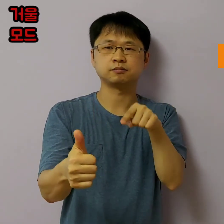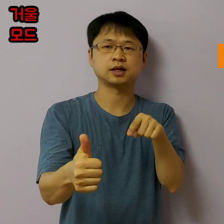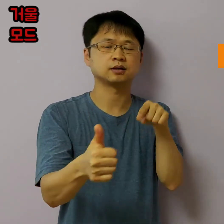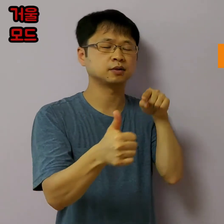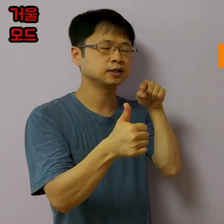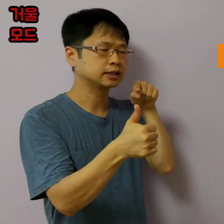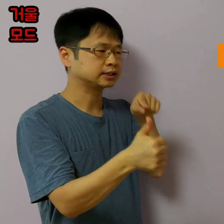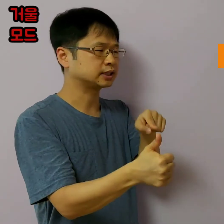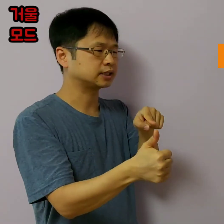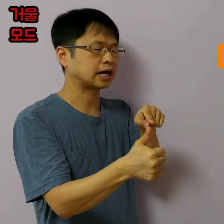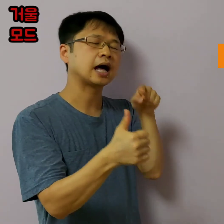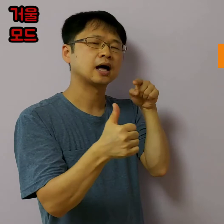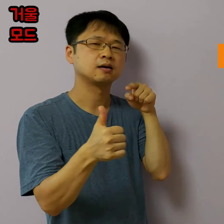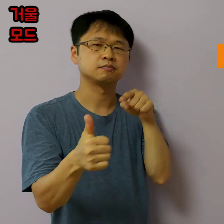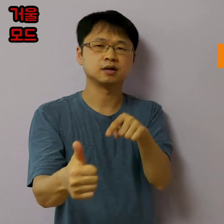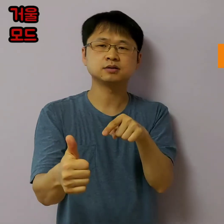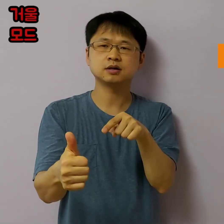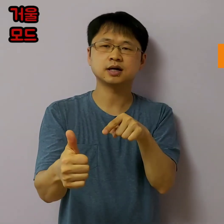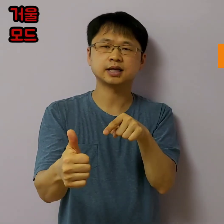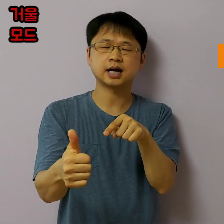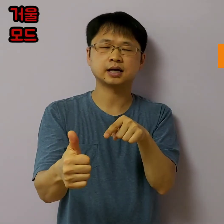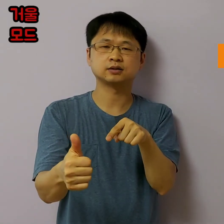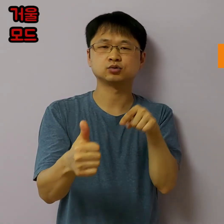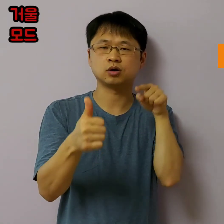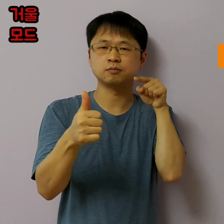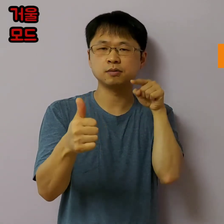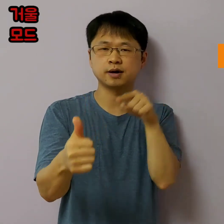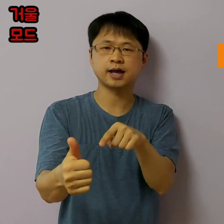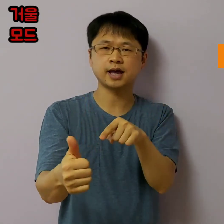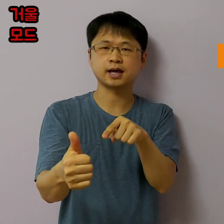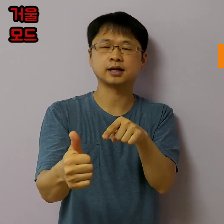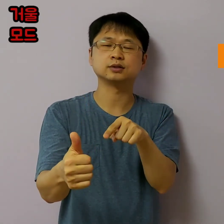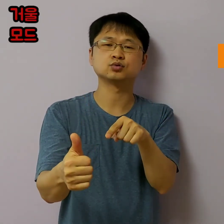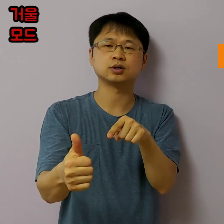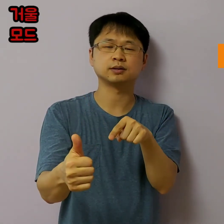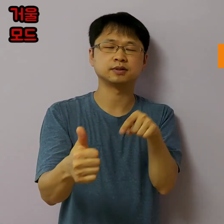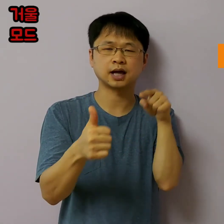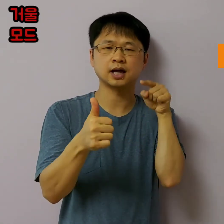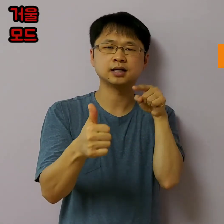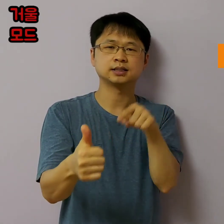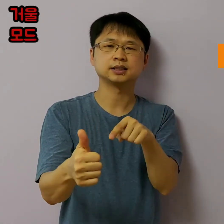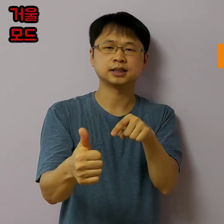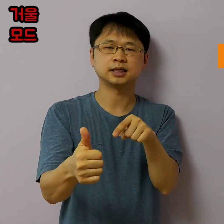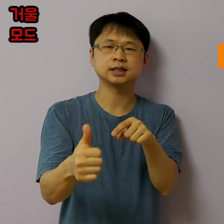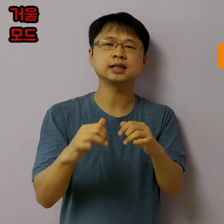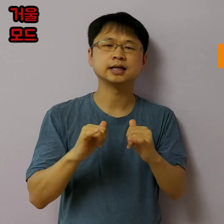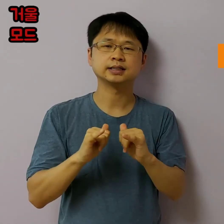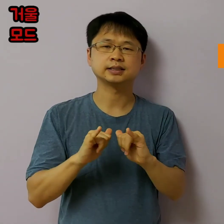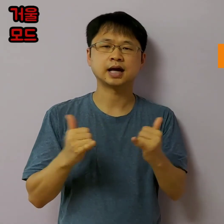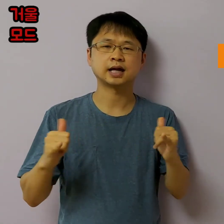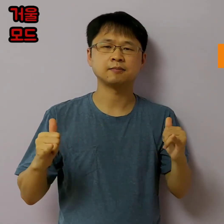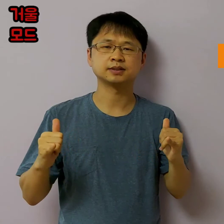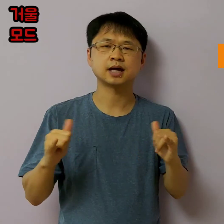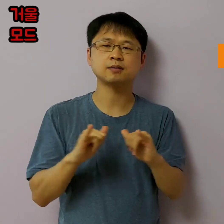됩니다. 그러면 시키다 명령하다라는 수어 뭐뭐해 라는 수어가 됩니다. 시킨 사람은